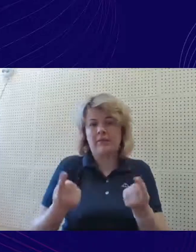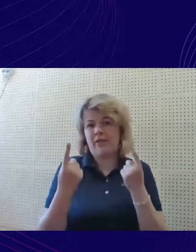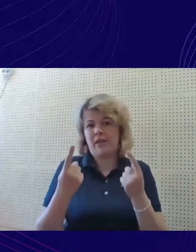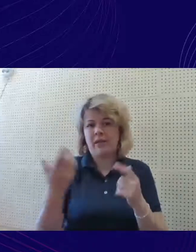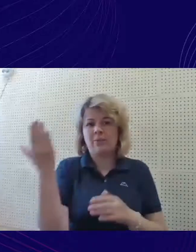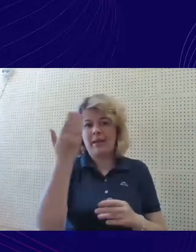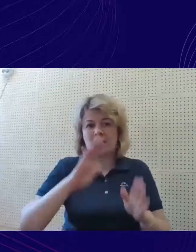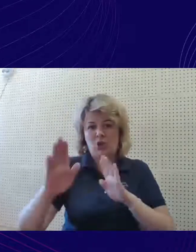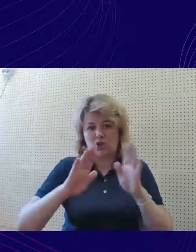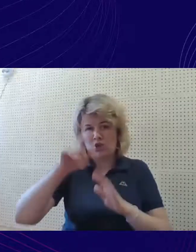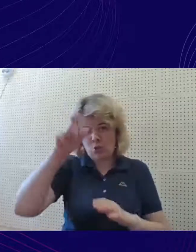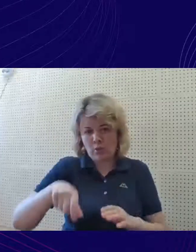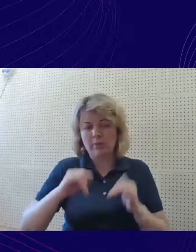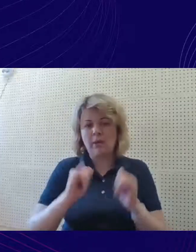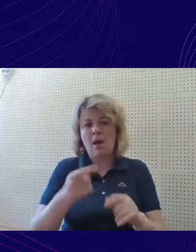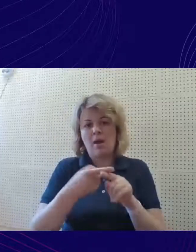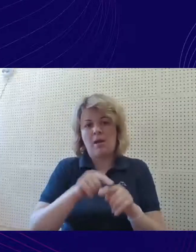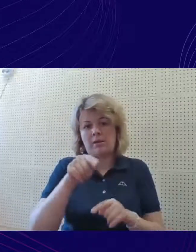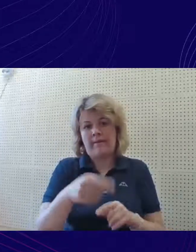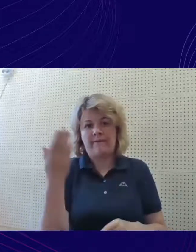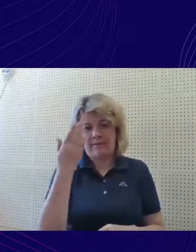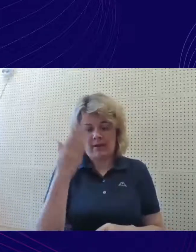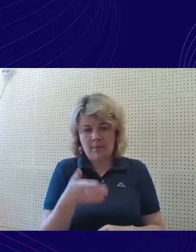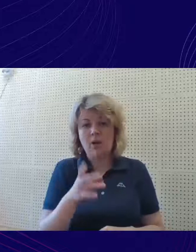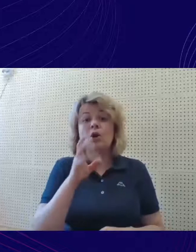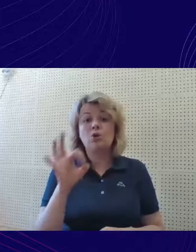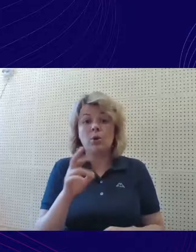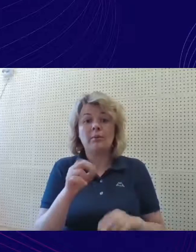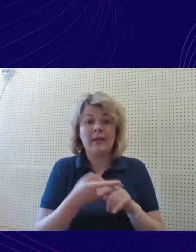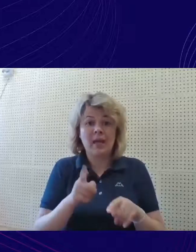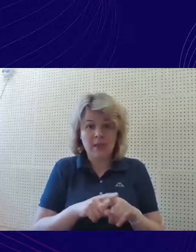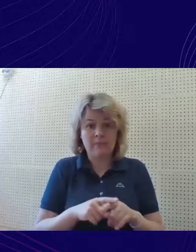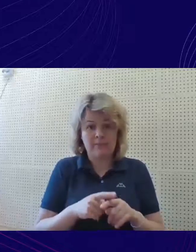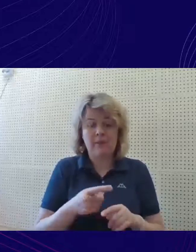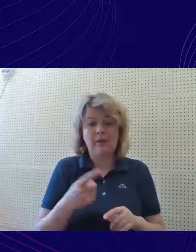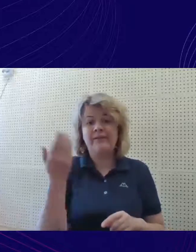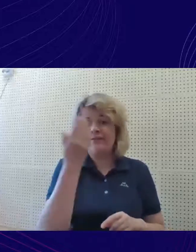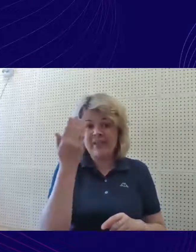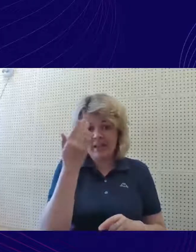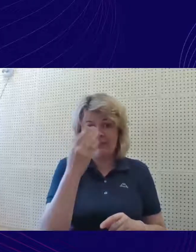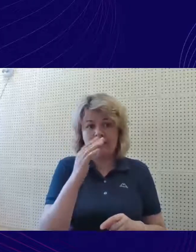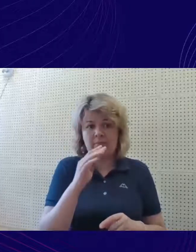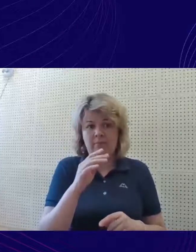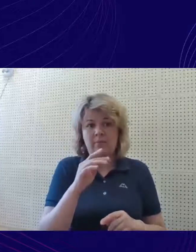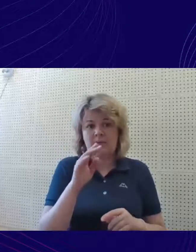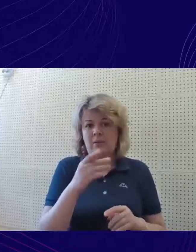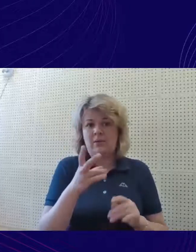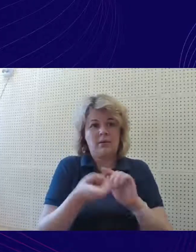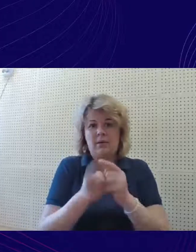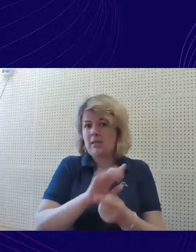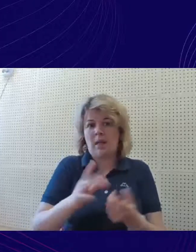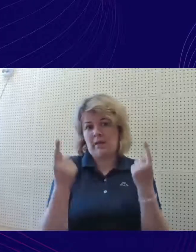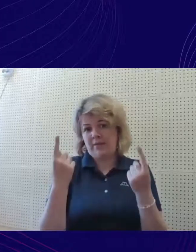кинорежиссером для этого фильма. Но и фильм при этом в число великих-то не вошел. Да? Он известен